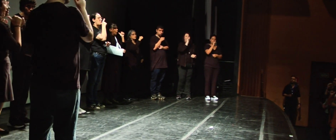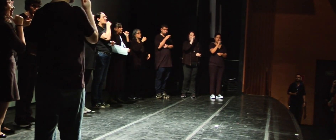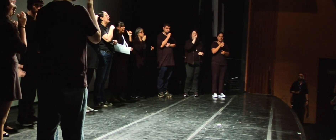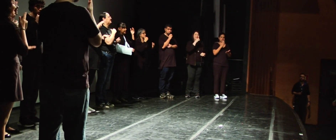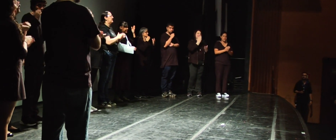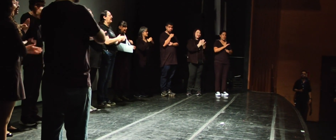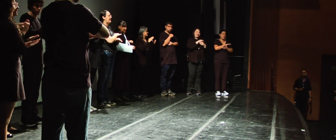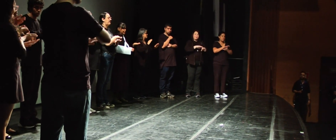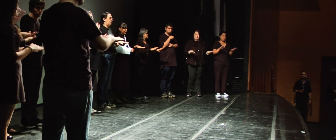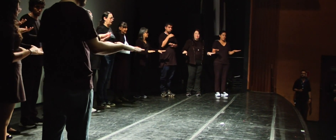coca se acabou.